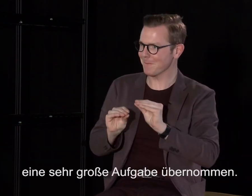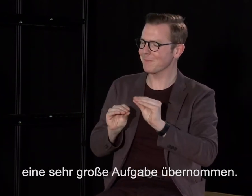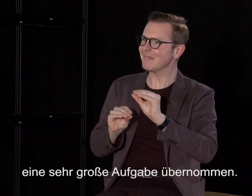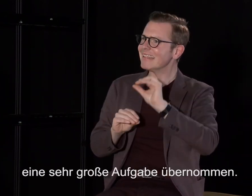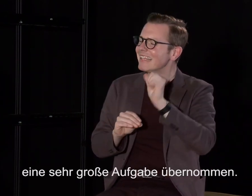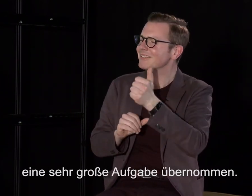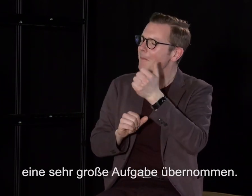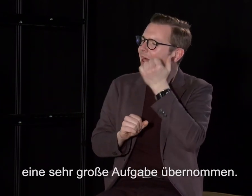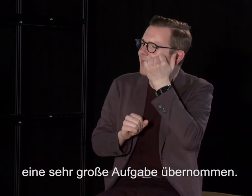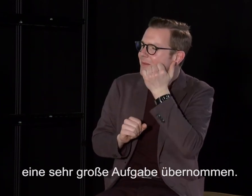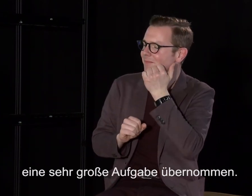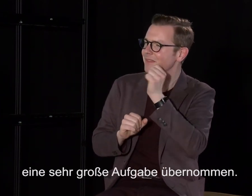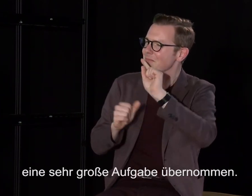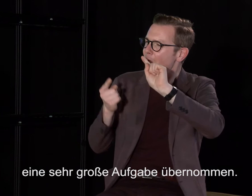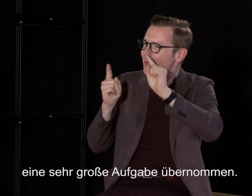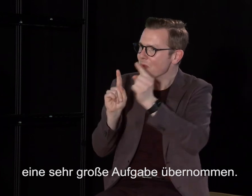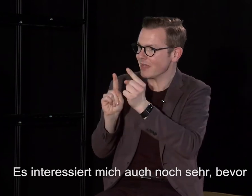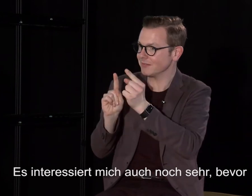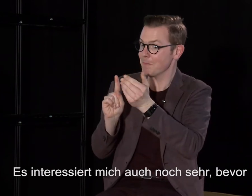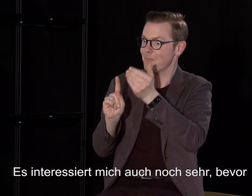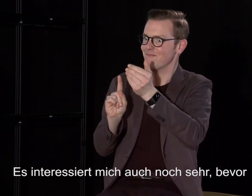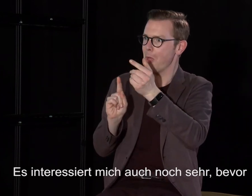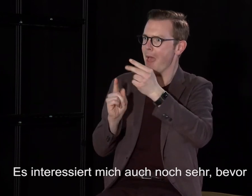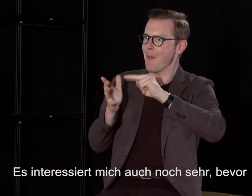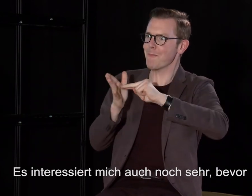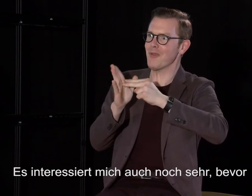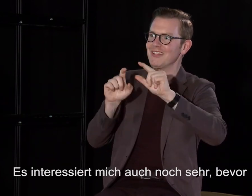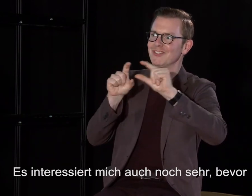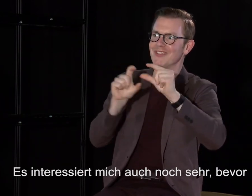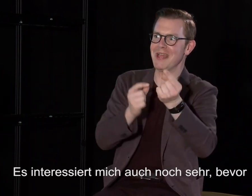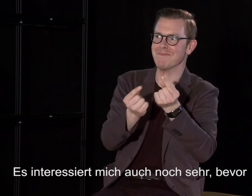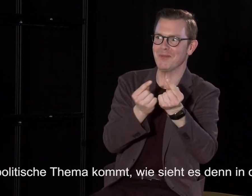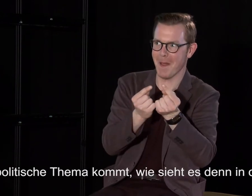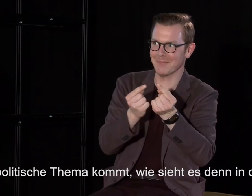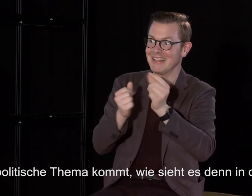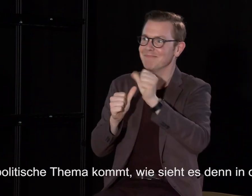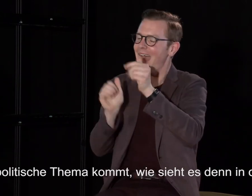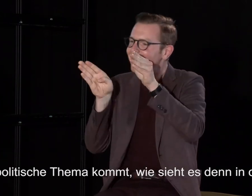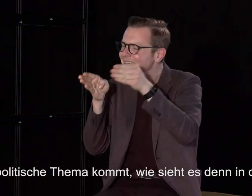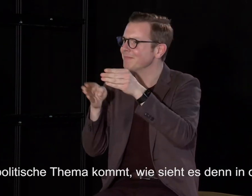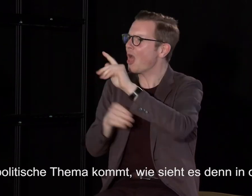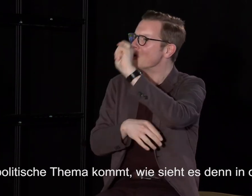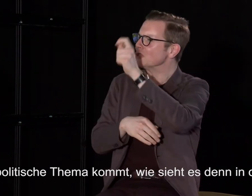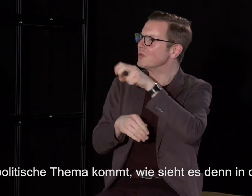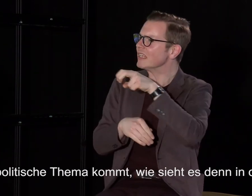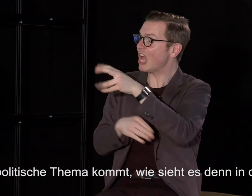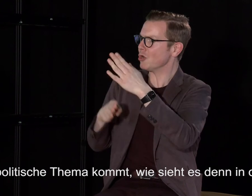Aufgabe übernommen. Und es interessiert mich auch noch sehr, bevor das politische Thema kommt, wie sieht es denn in diesem